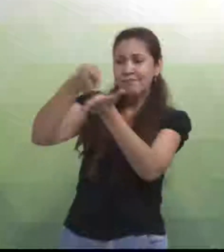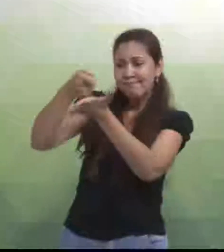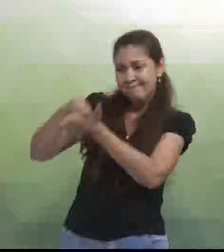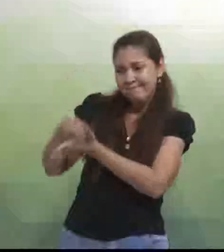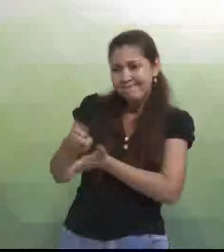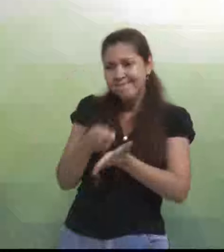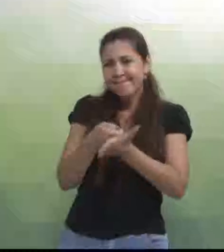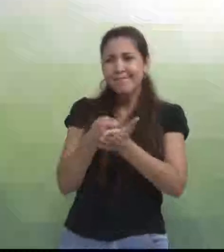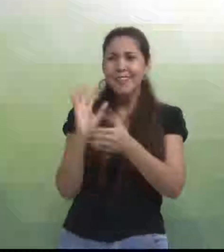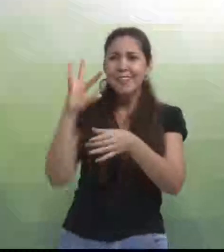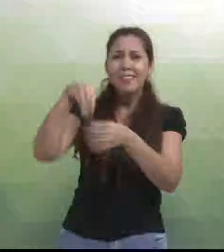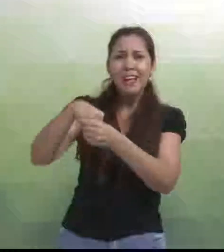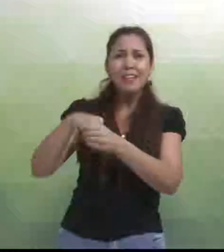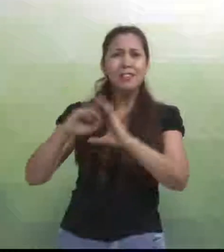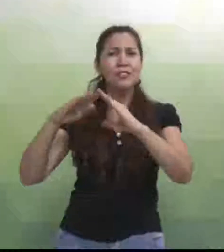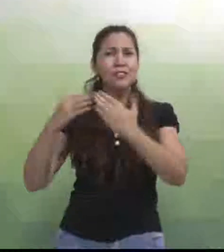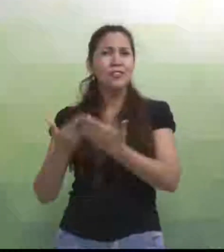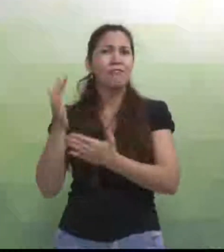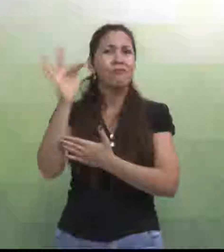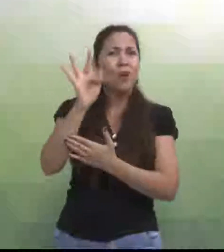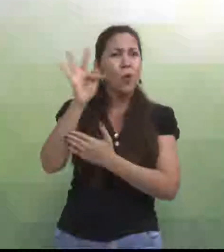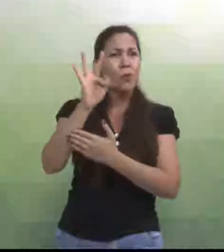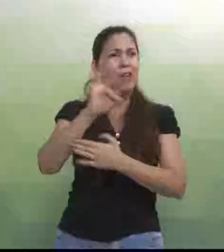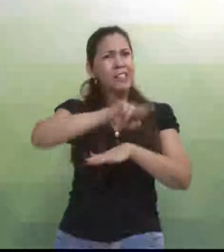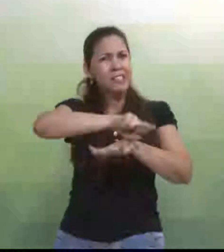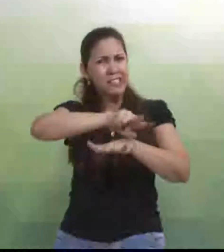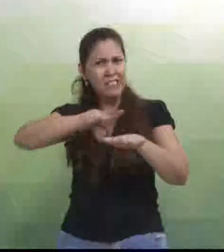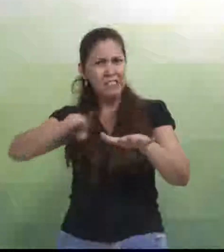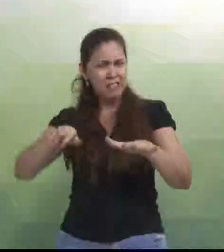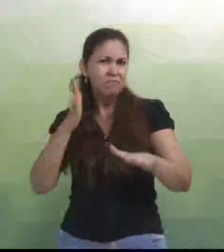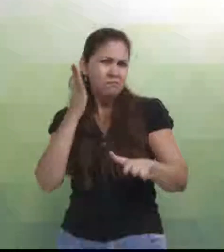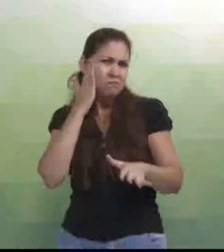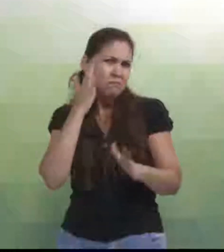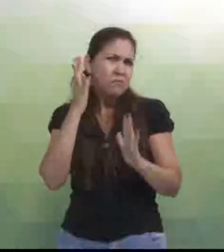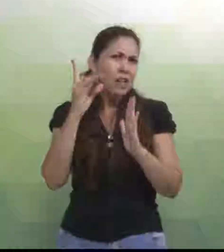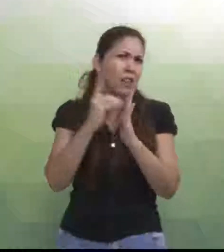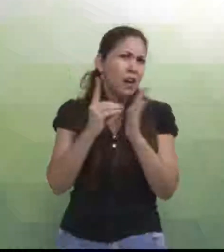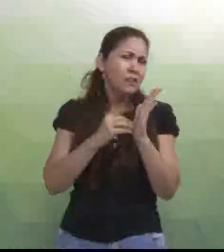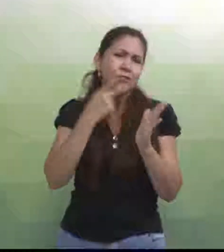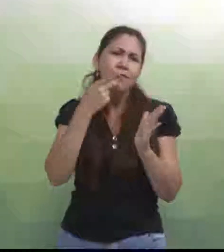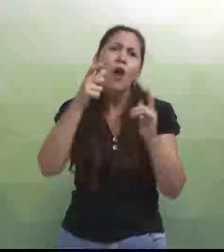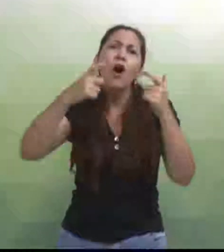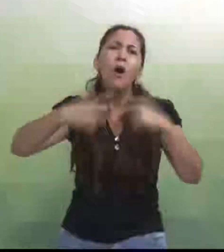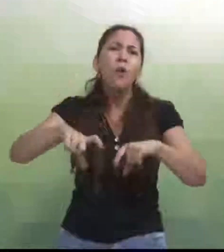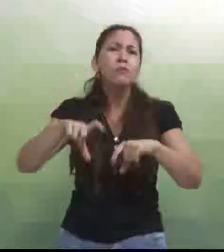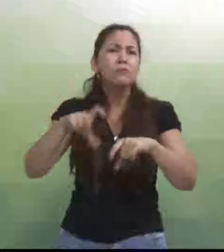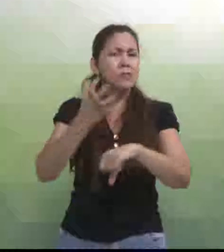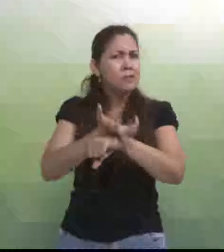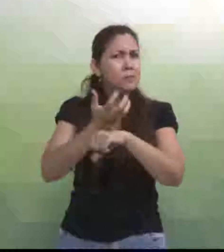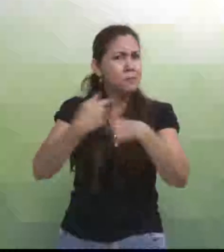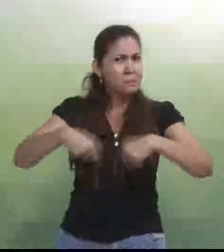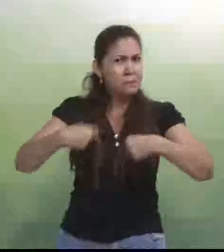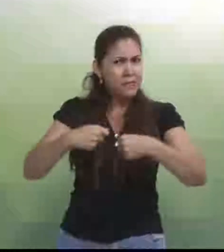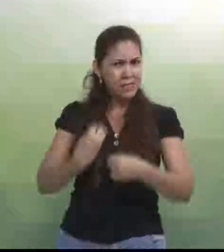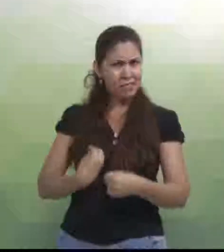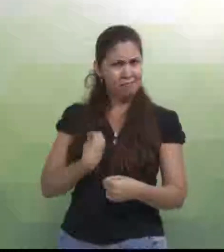havia. Então, quando começou a disciplina de Libras, no ensino superior,